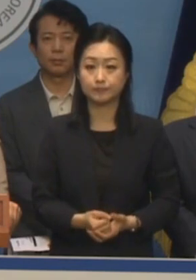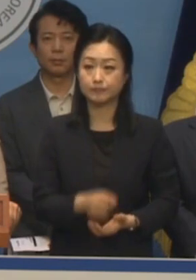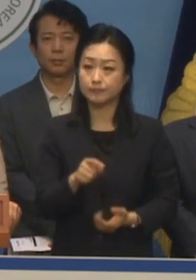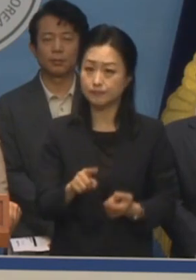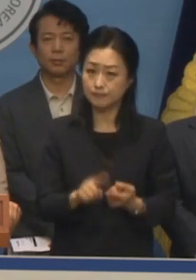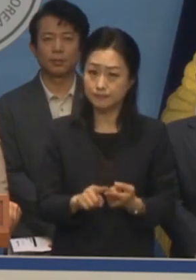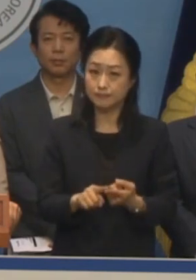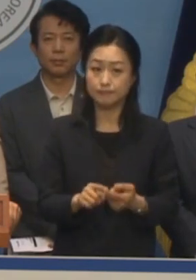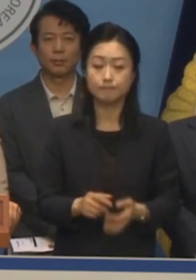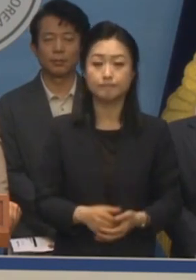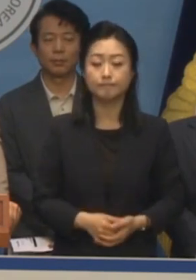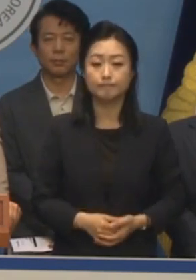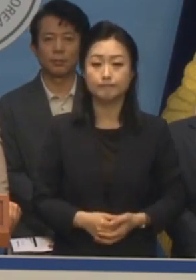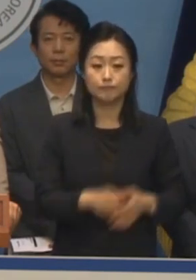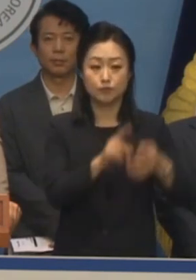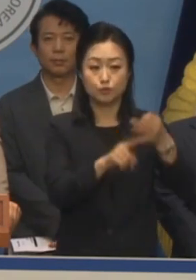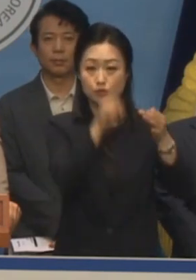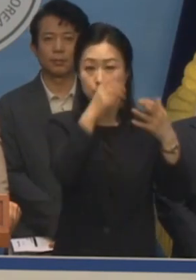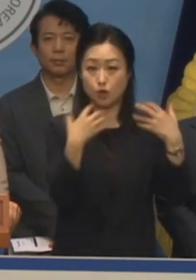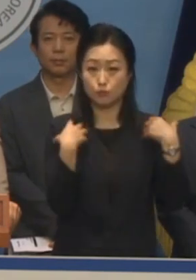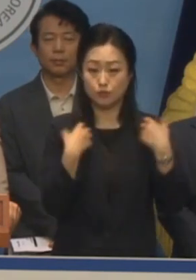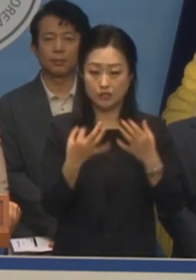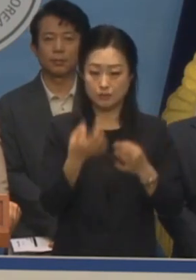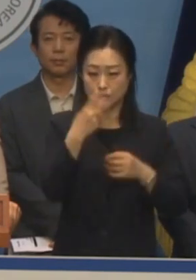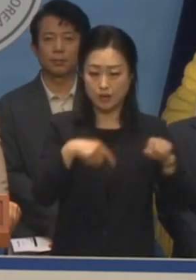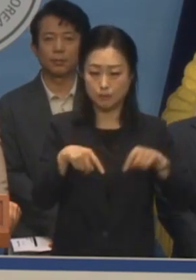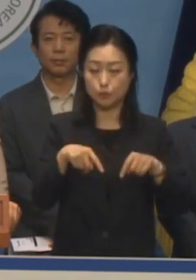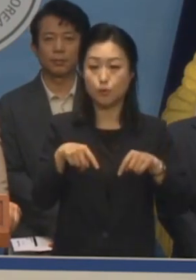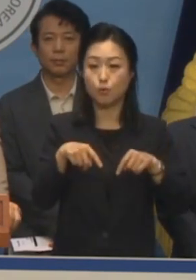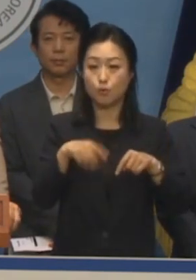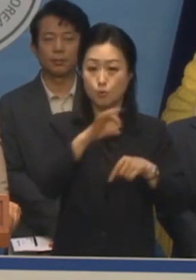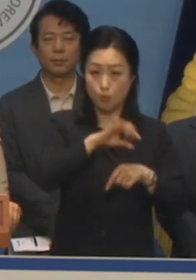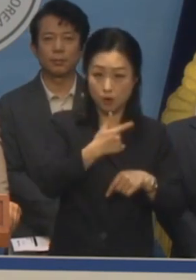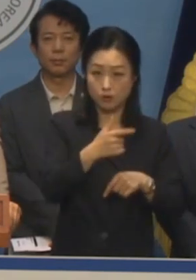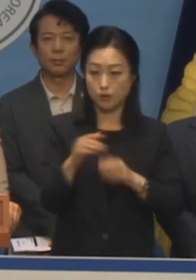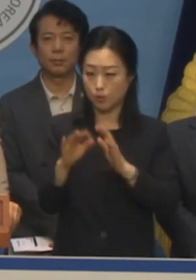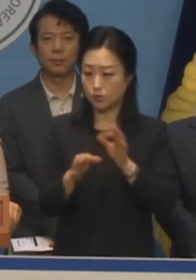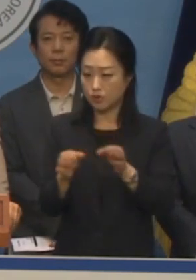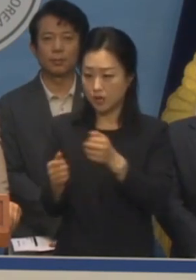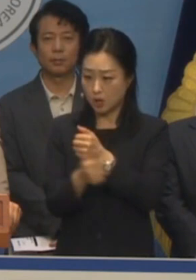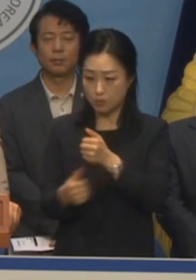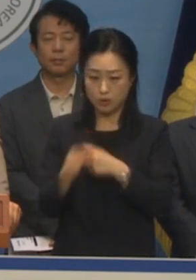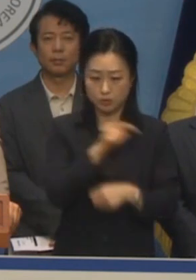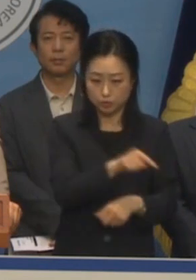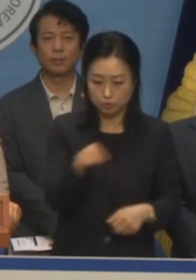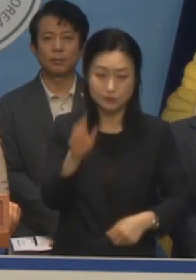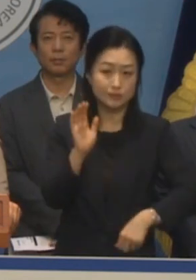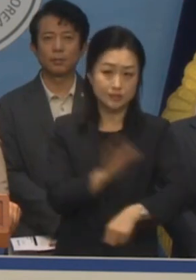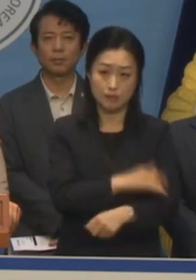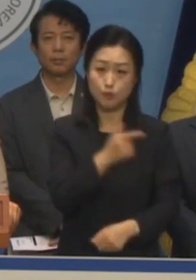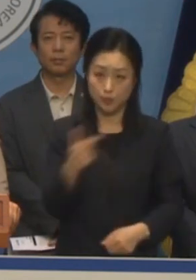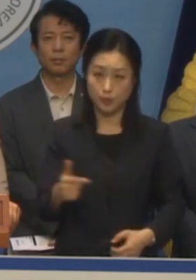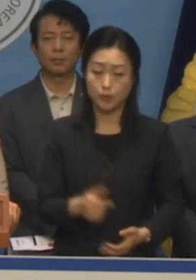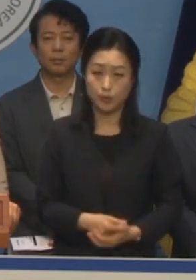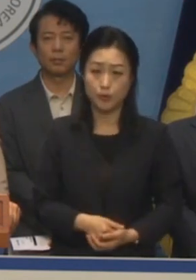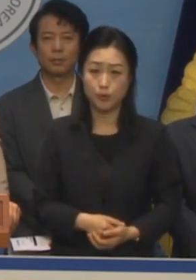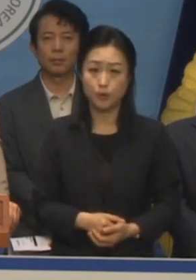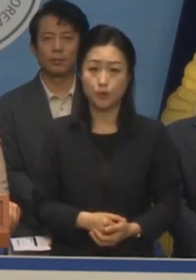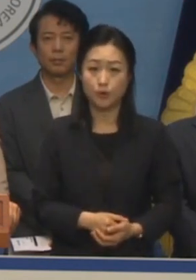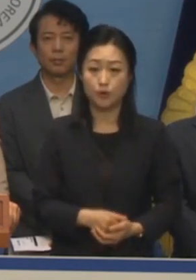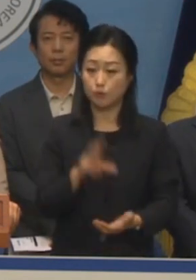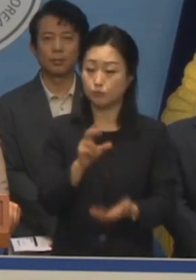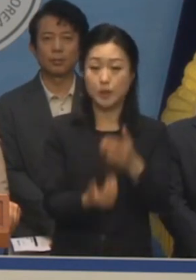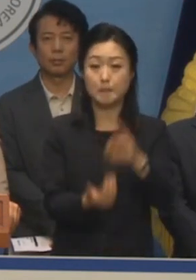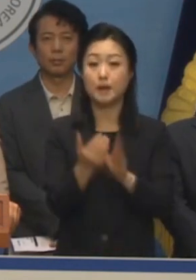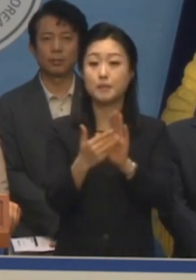부분에 대해서는 그 윤석열 정부의 금감원과 공정위에 대해서 엄중하게 문책을 물어야 될 사안이라고 보여지고